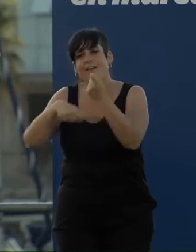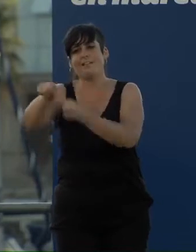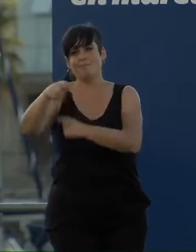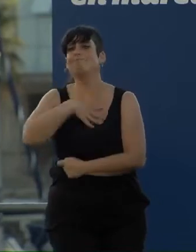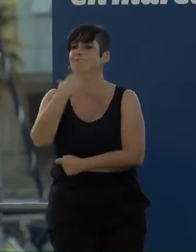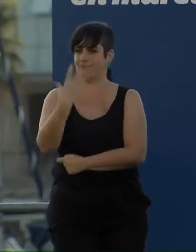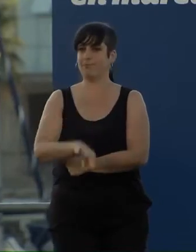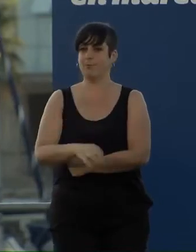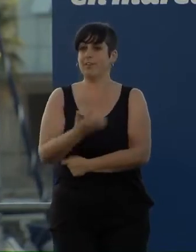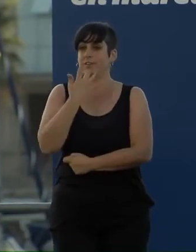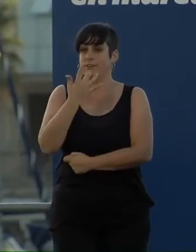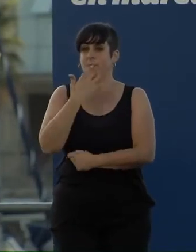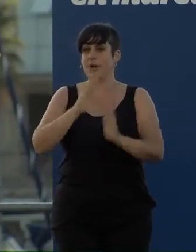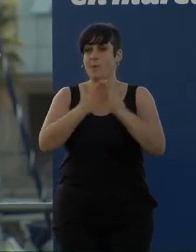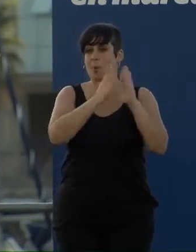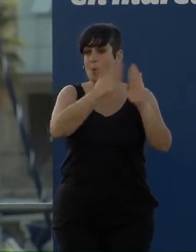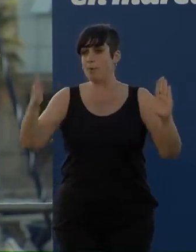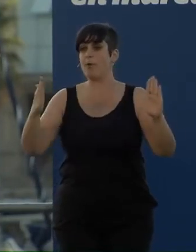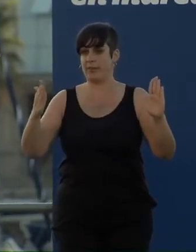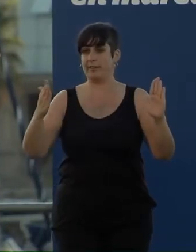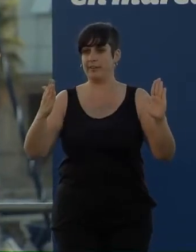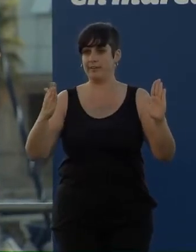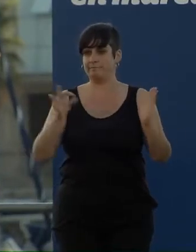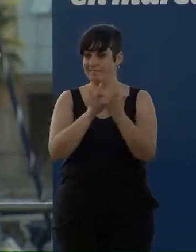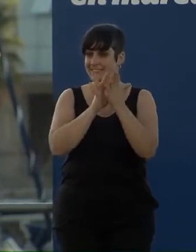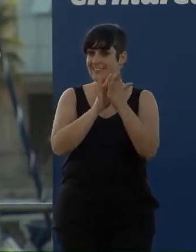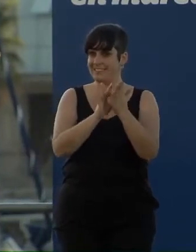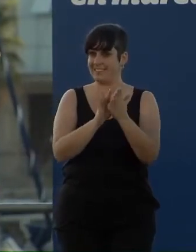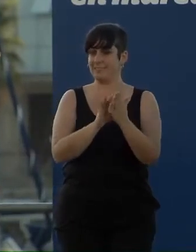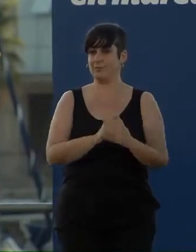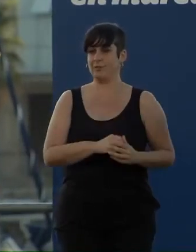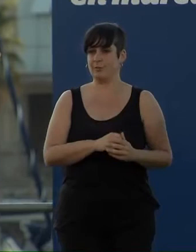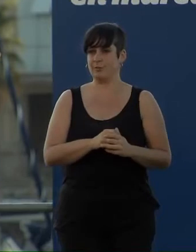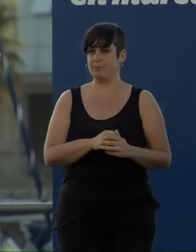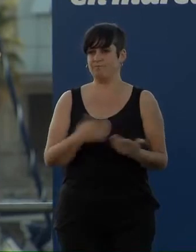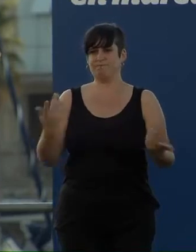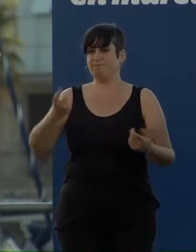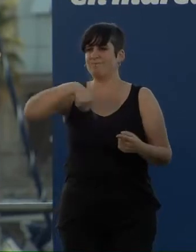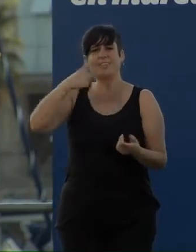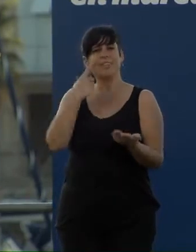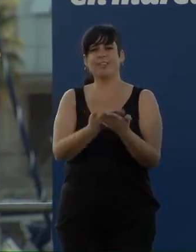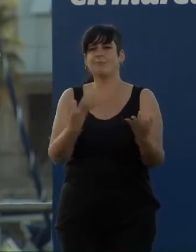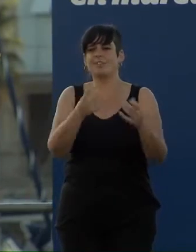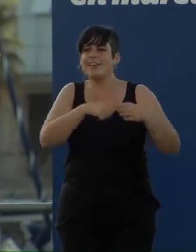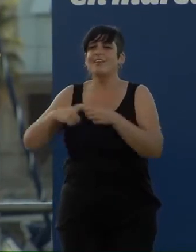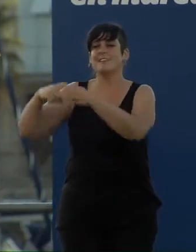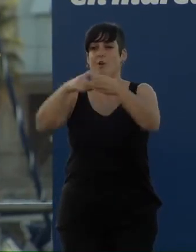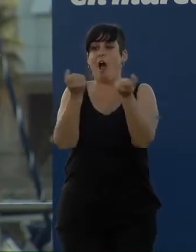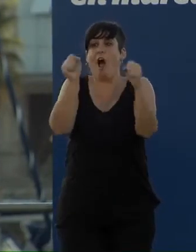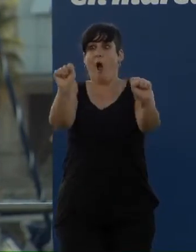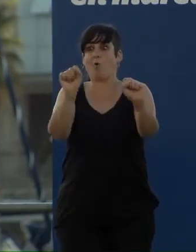sociando serv bibliotecas demostramos que eramos capaces de ser solidarios con pcos